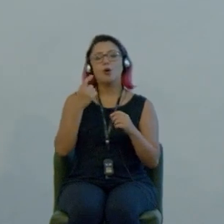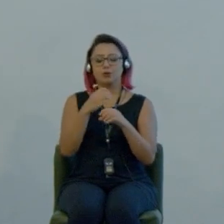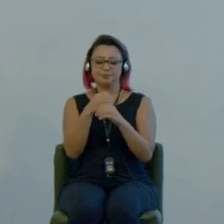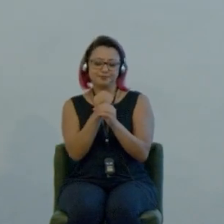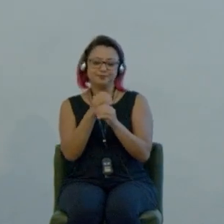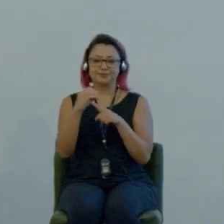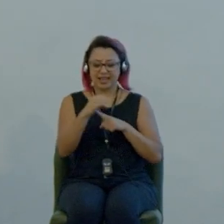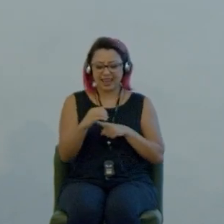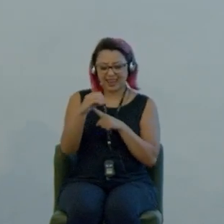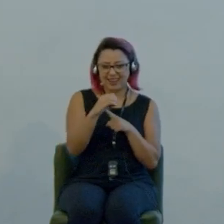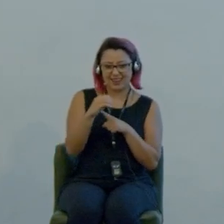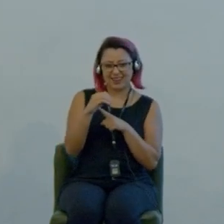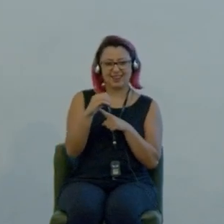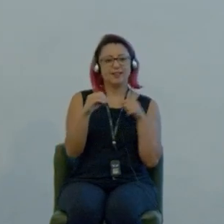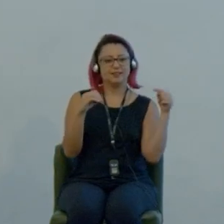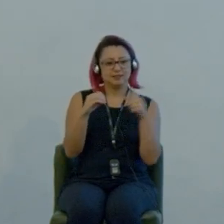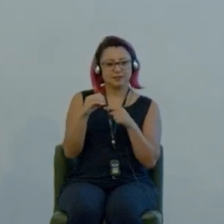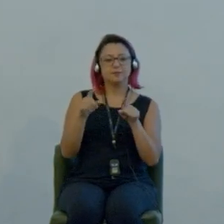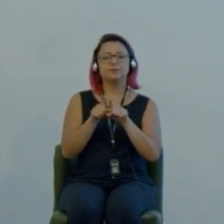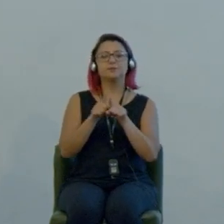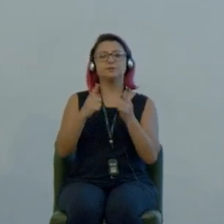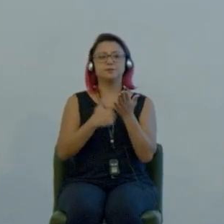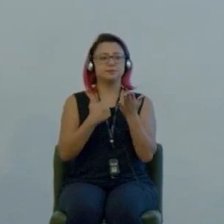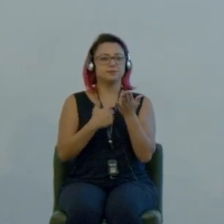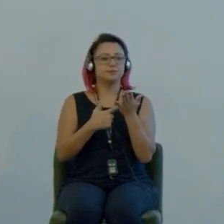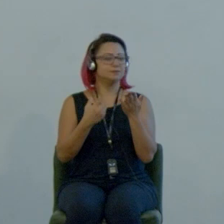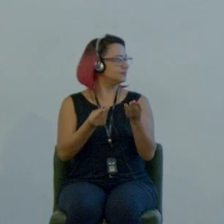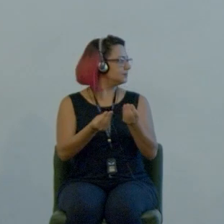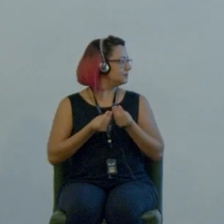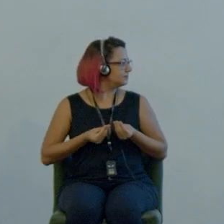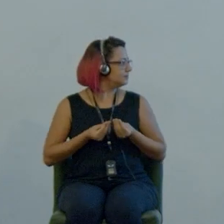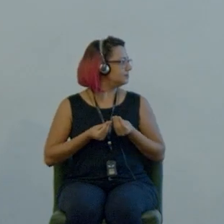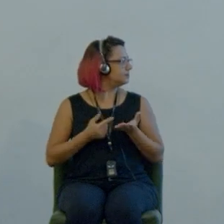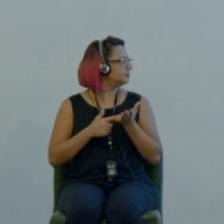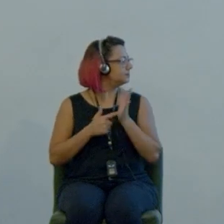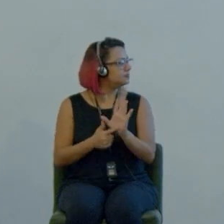idée qui était dans le livre que tu viens de me donner, Lija, de révéler quelque chose d'invisible